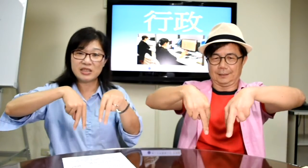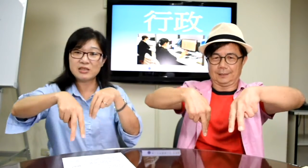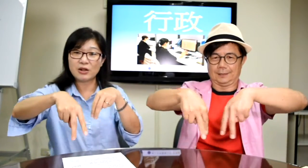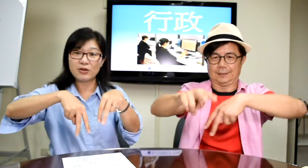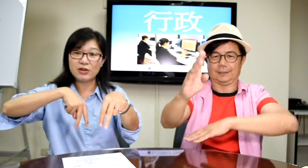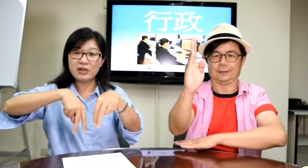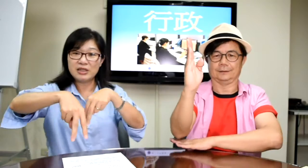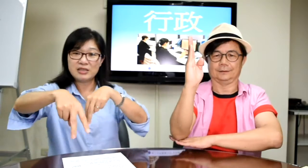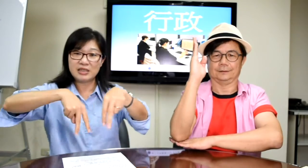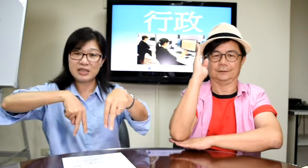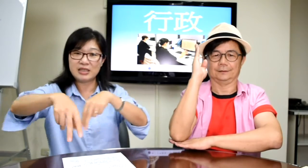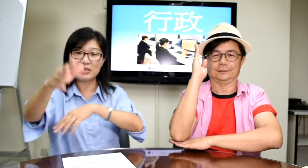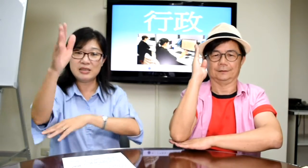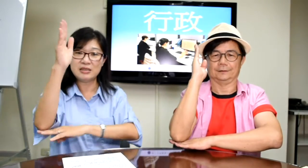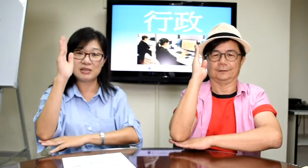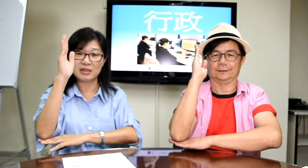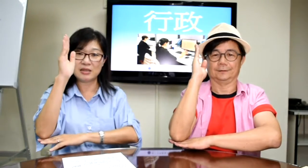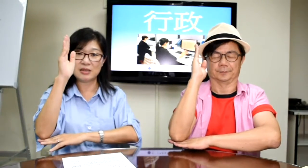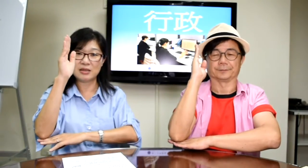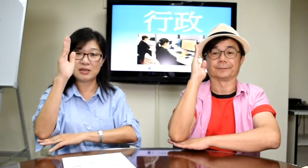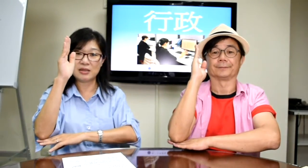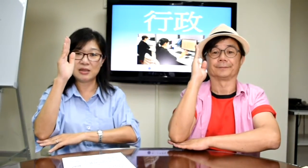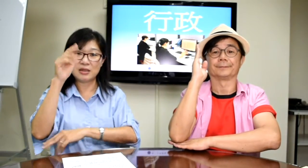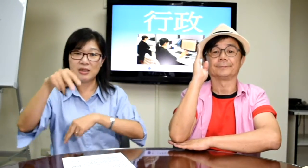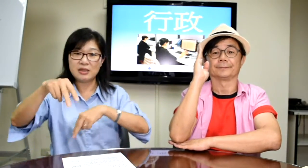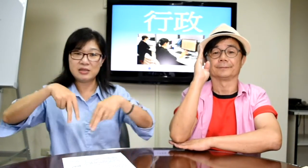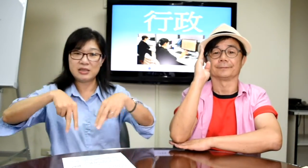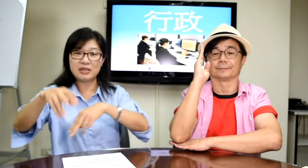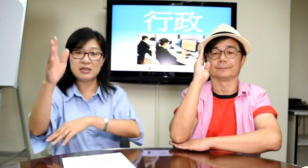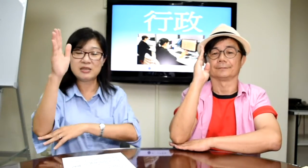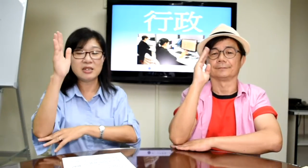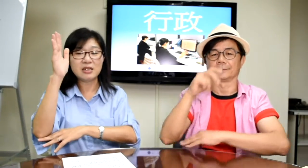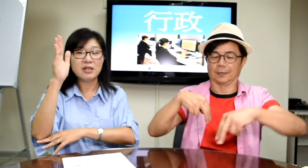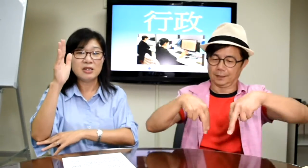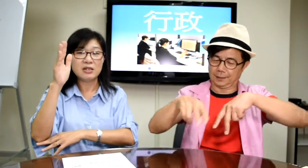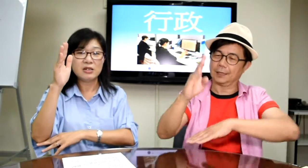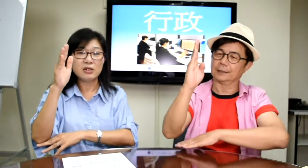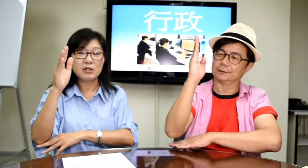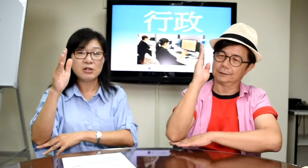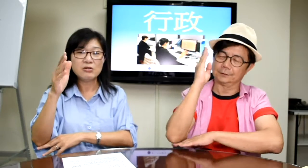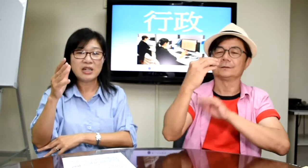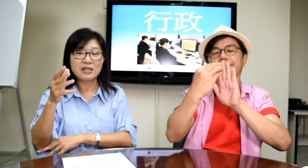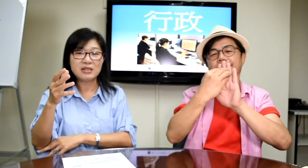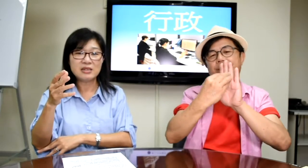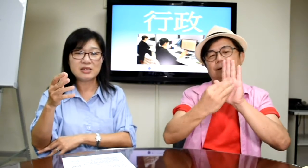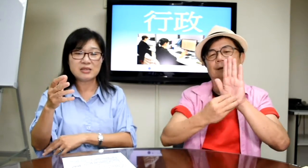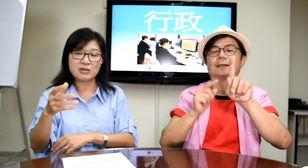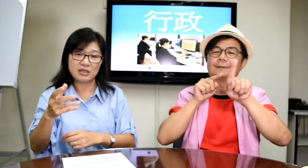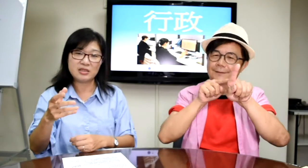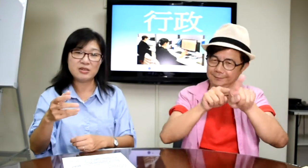走，行政，行政，通常行政会